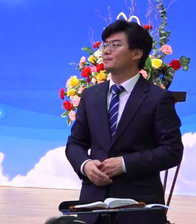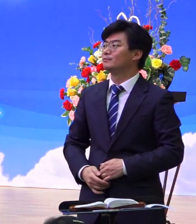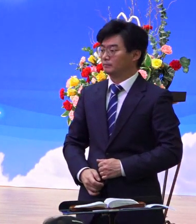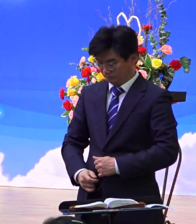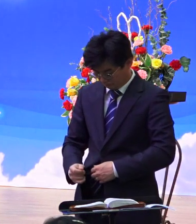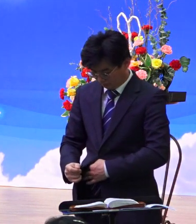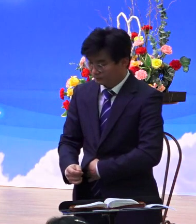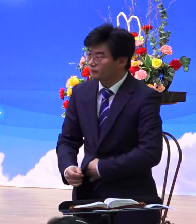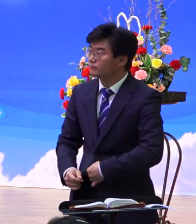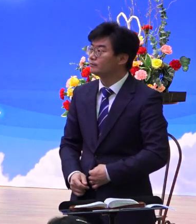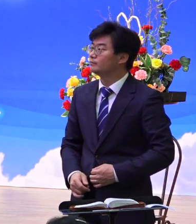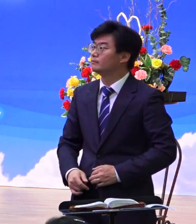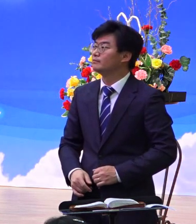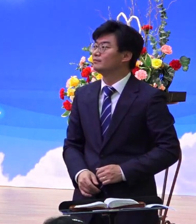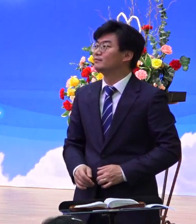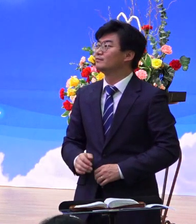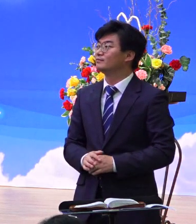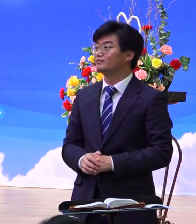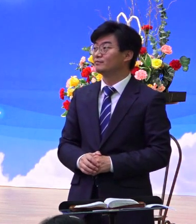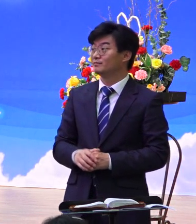15절입니다.